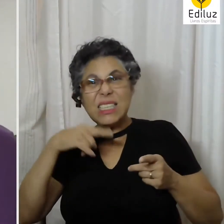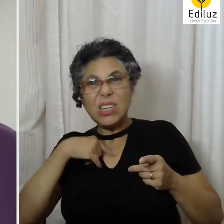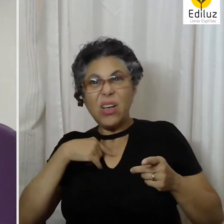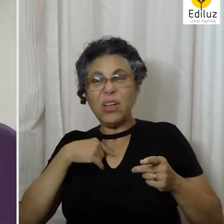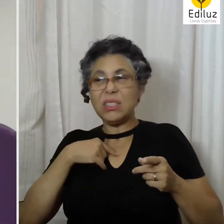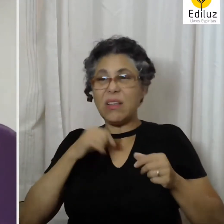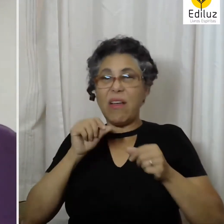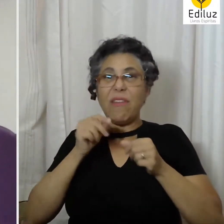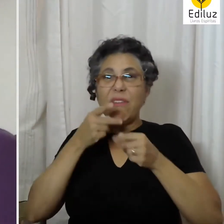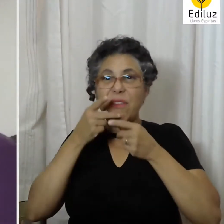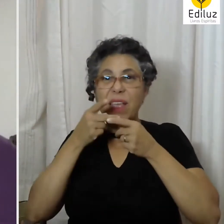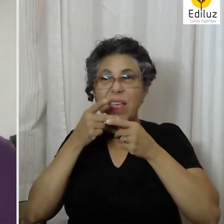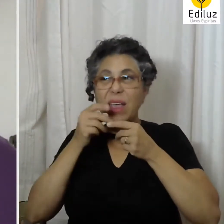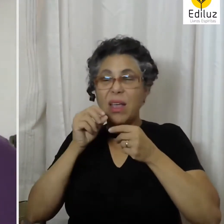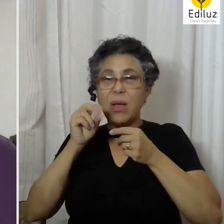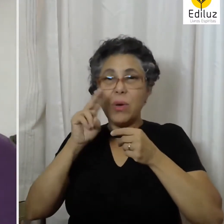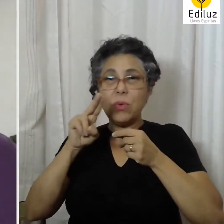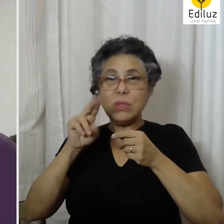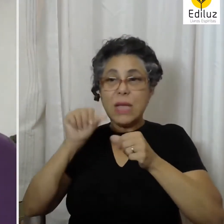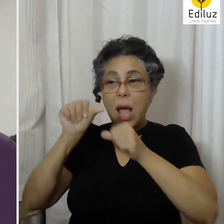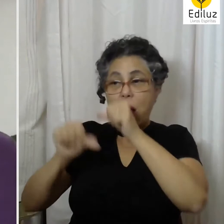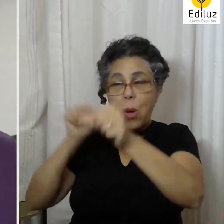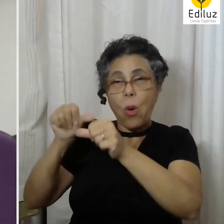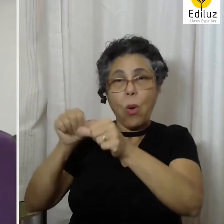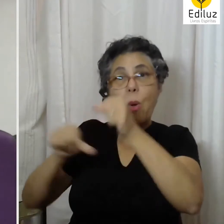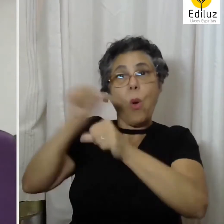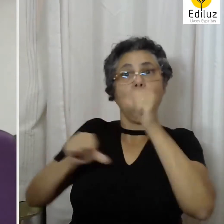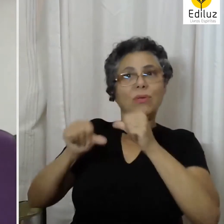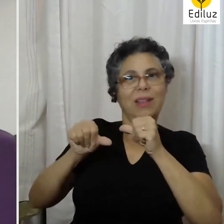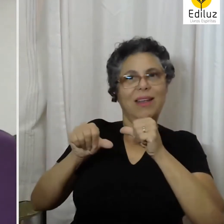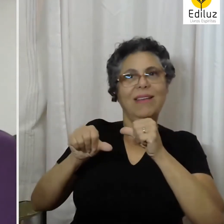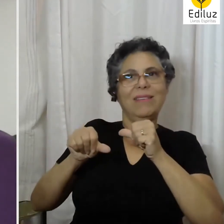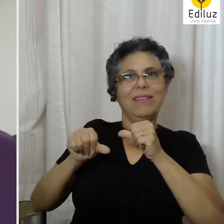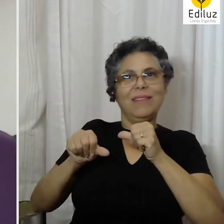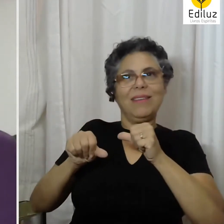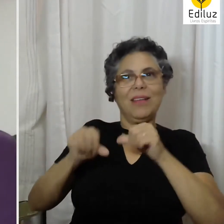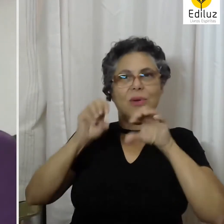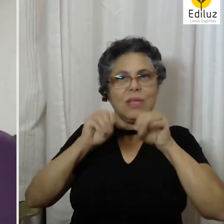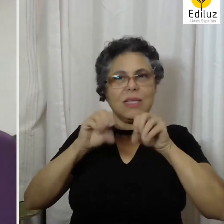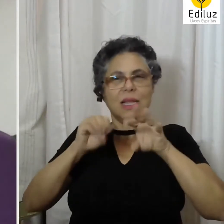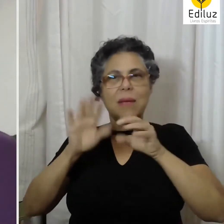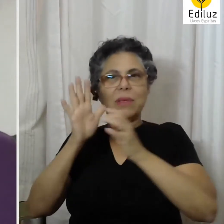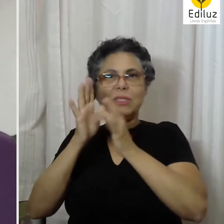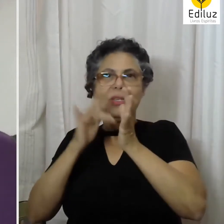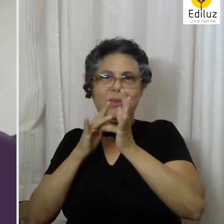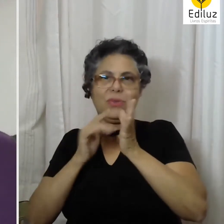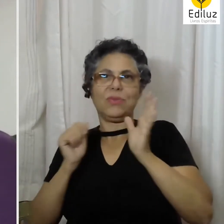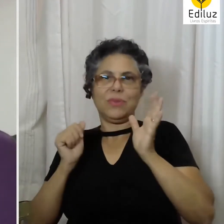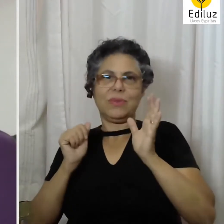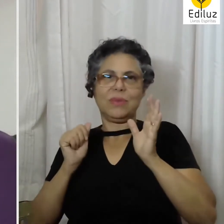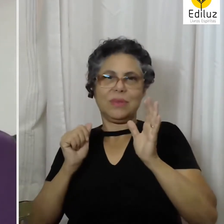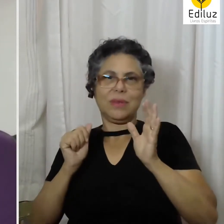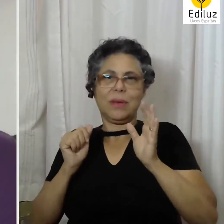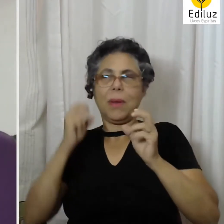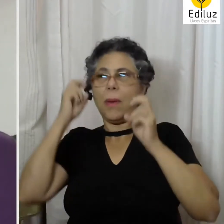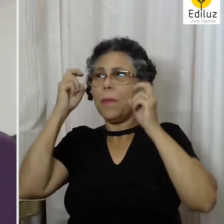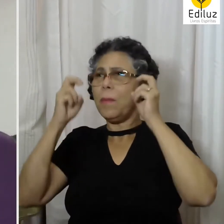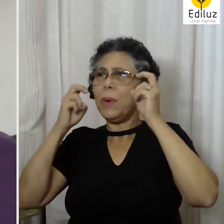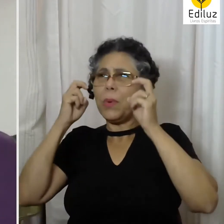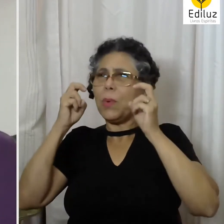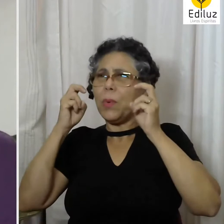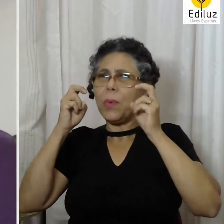próprias orientações de Jesus, quando nos disse: não vos preocupeis com o dia de amanhã. Se